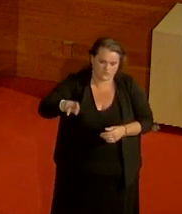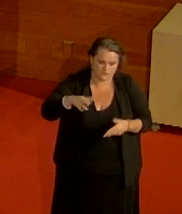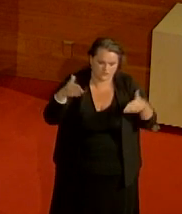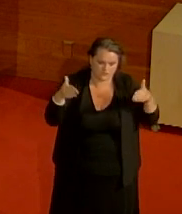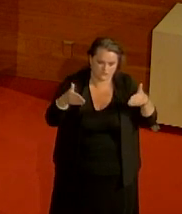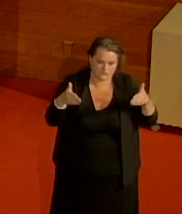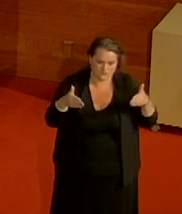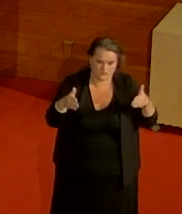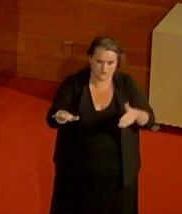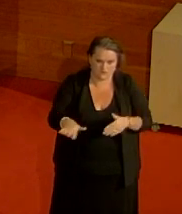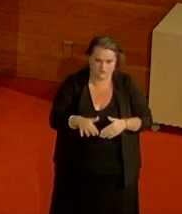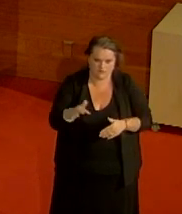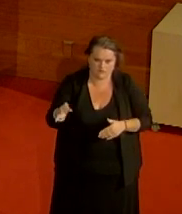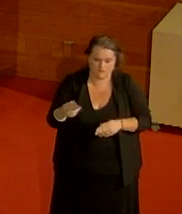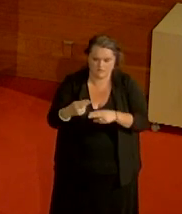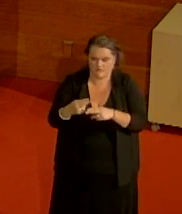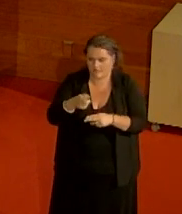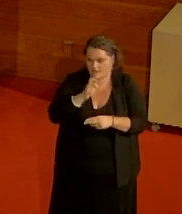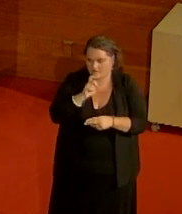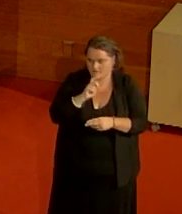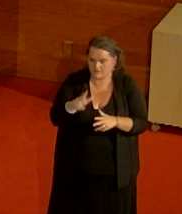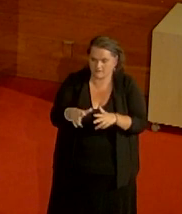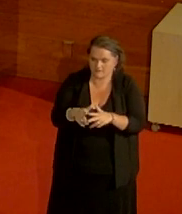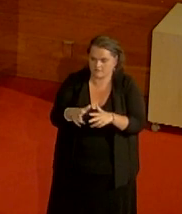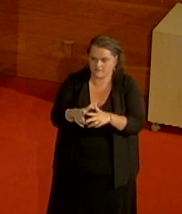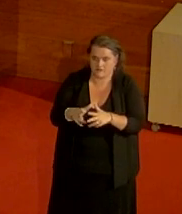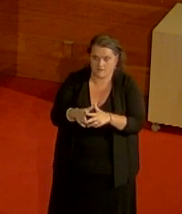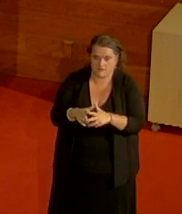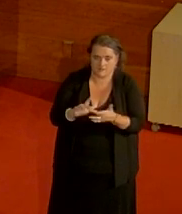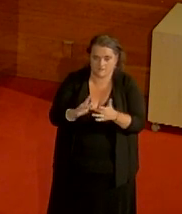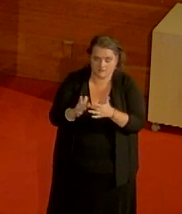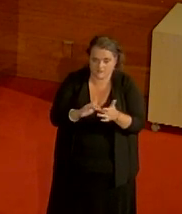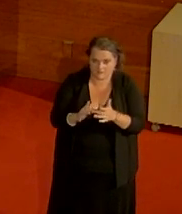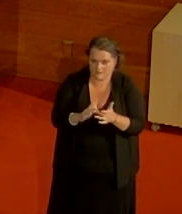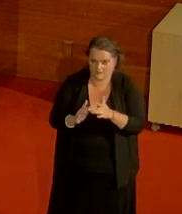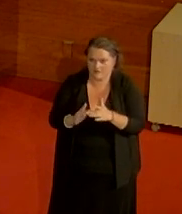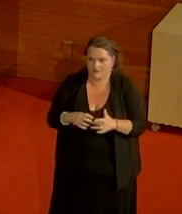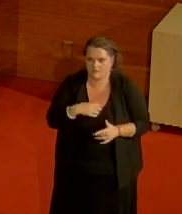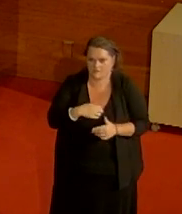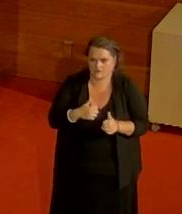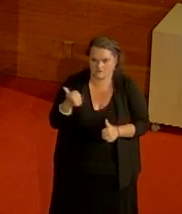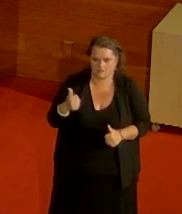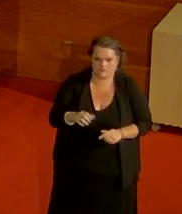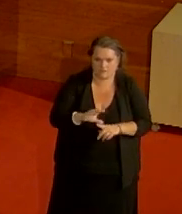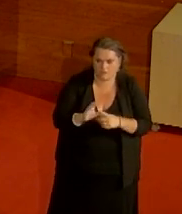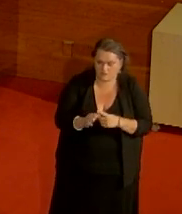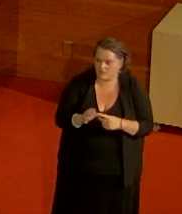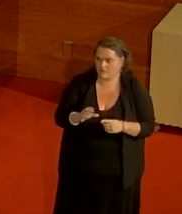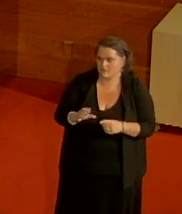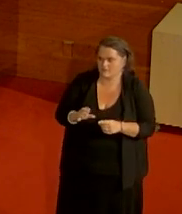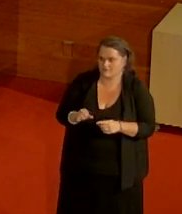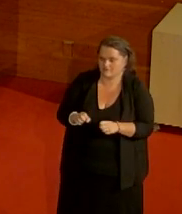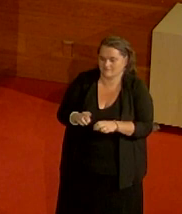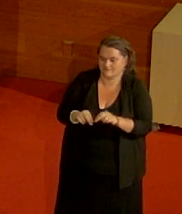bucle dificultan los tiempos de socializa los tiempos de creación de lazos y de costura comunitaria tiempos que además van